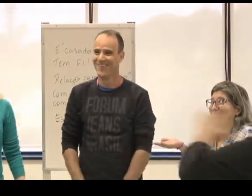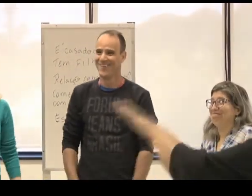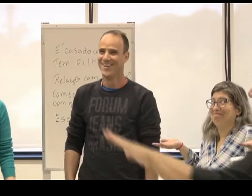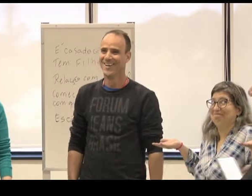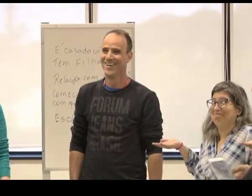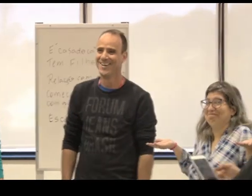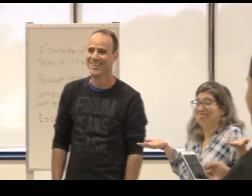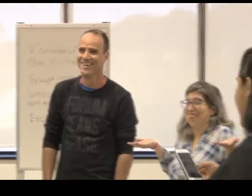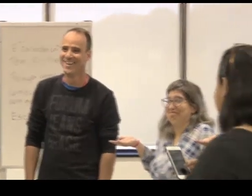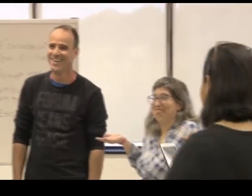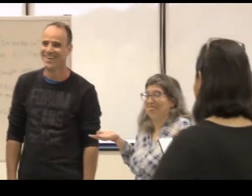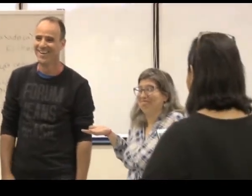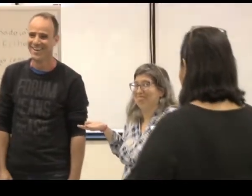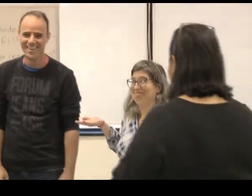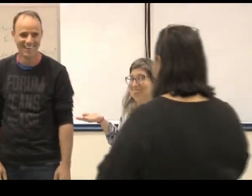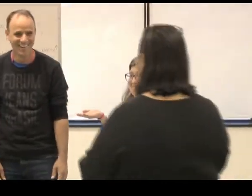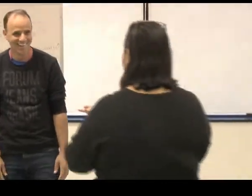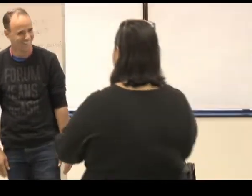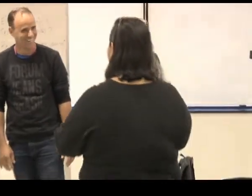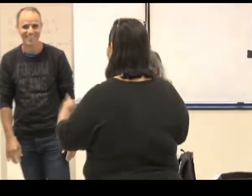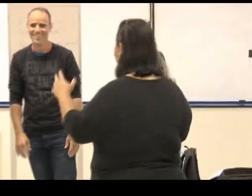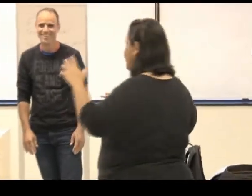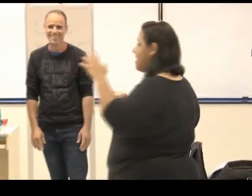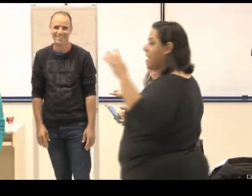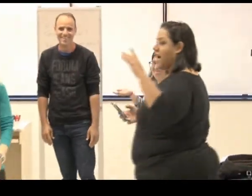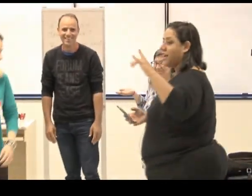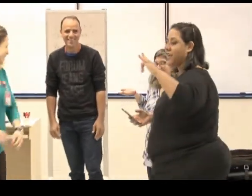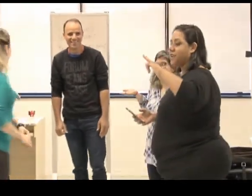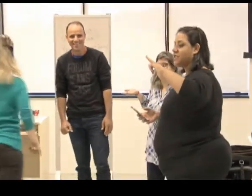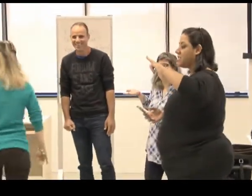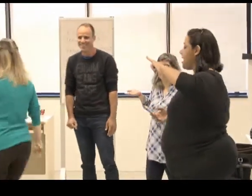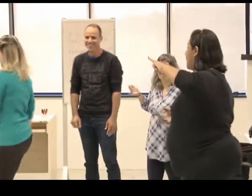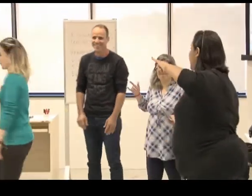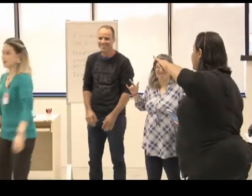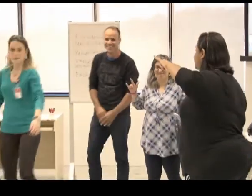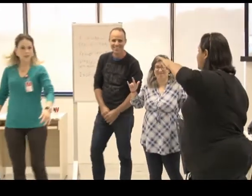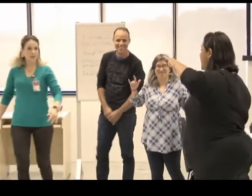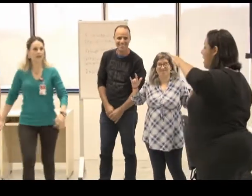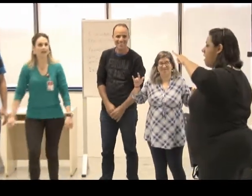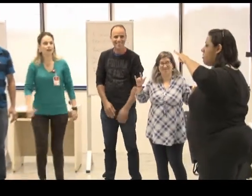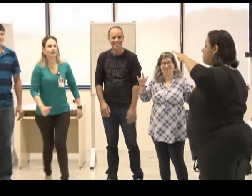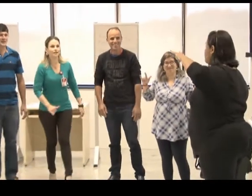Acabou. Ok, vamos arrumar um sinal. Aqui a gente tem esse sinal